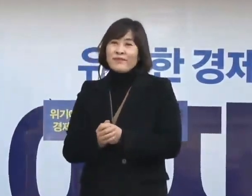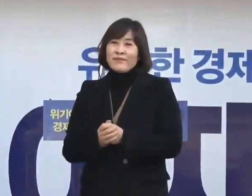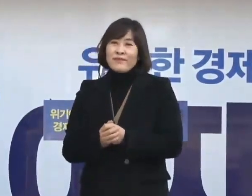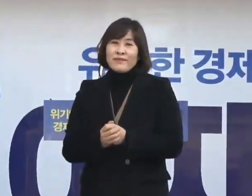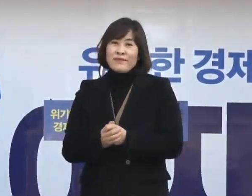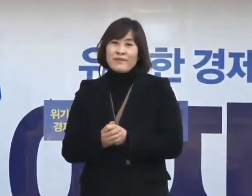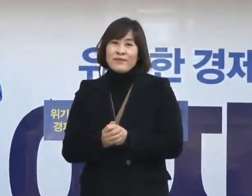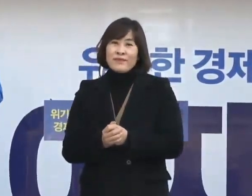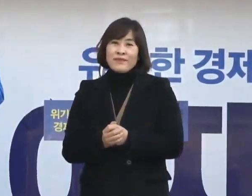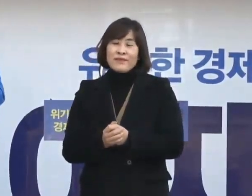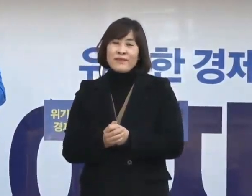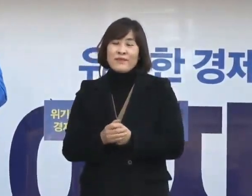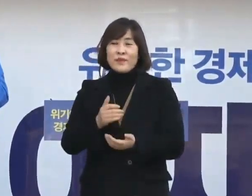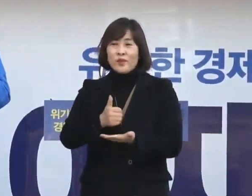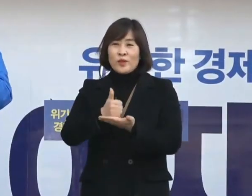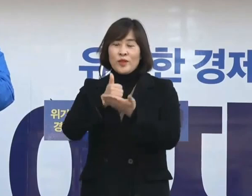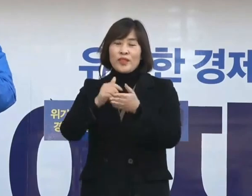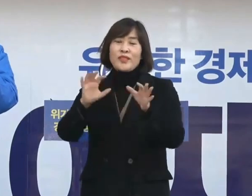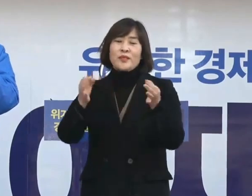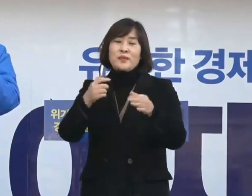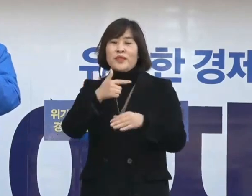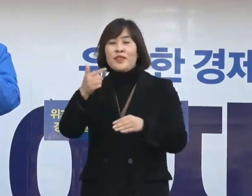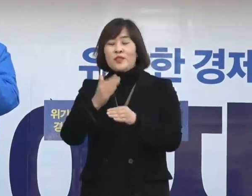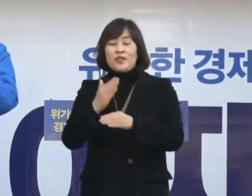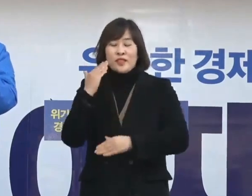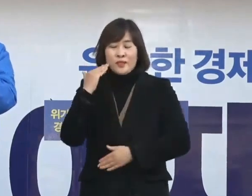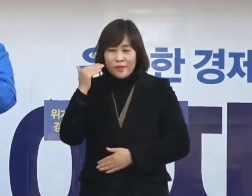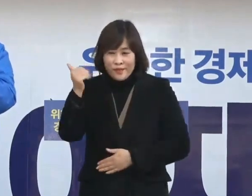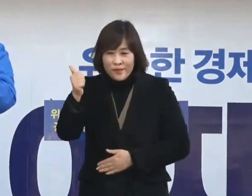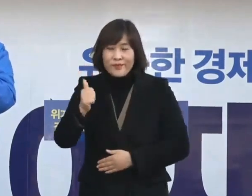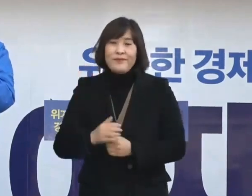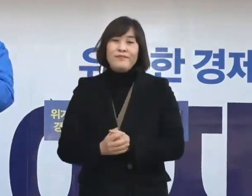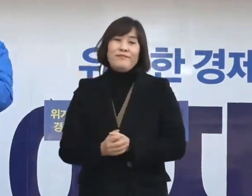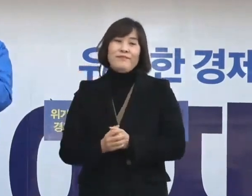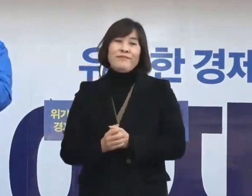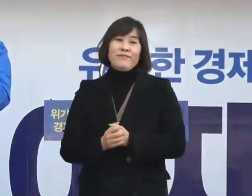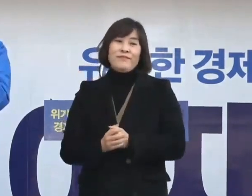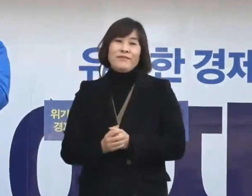우리 존경하는 김대중 대통령님,